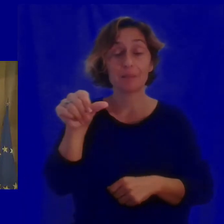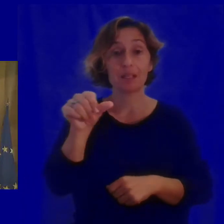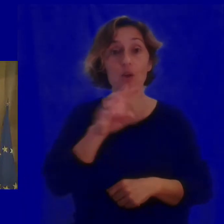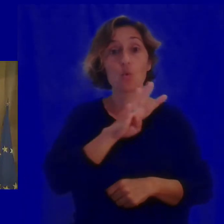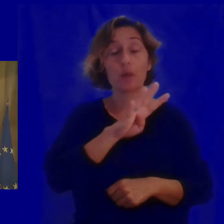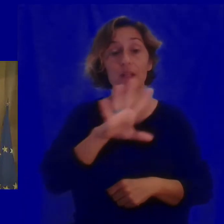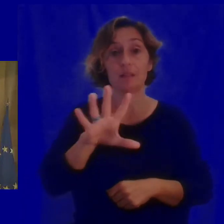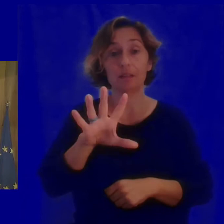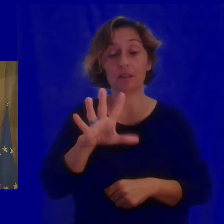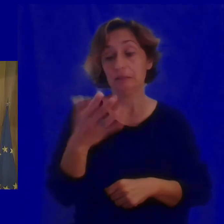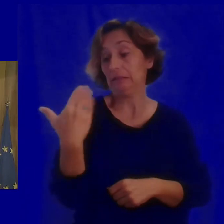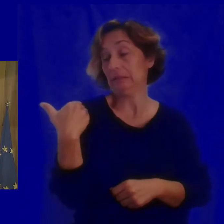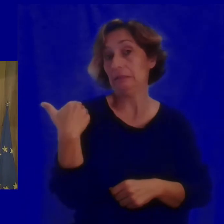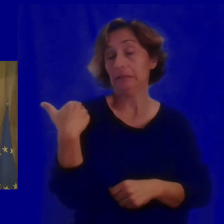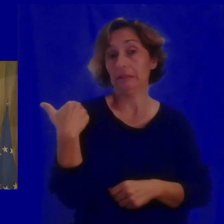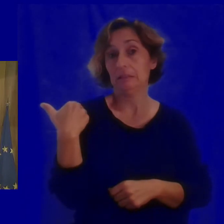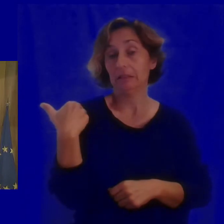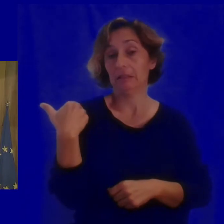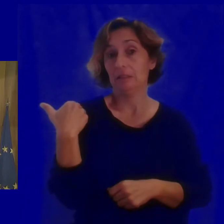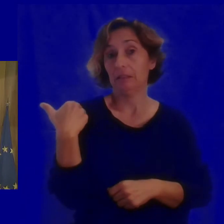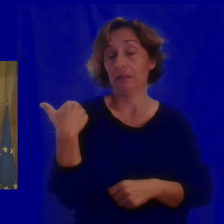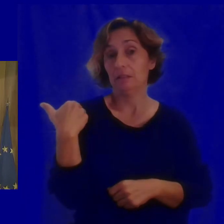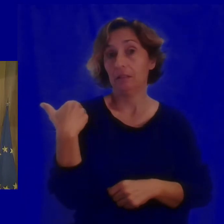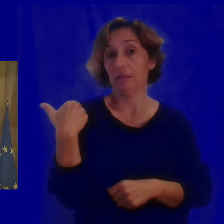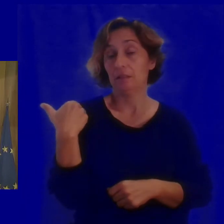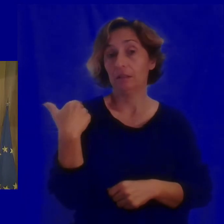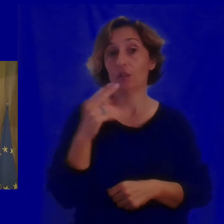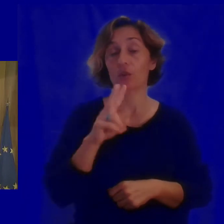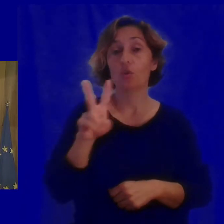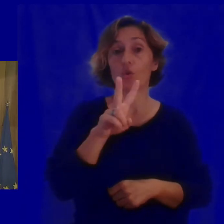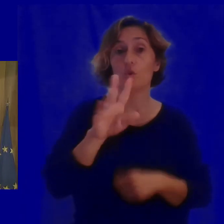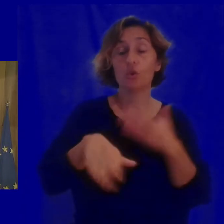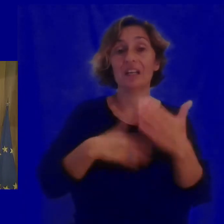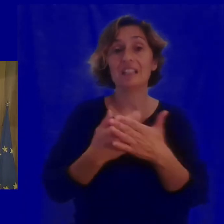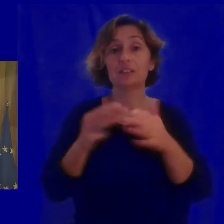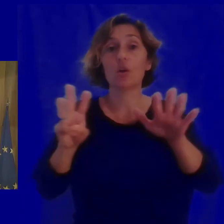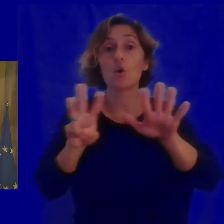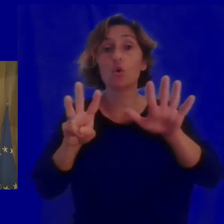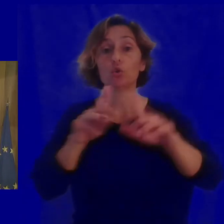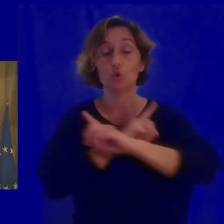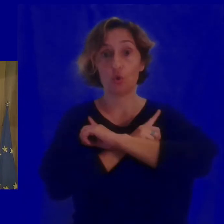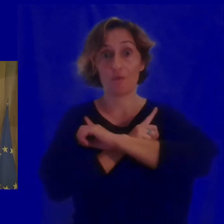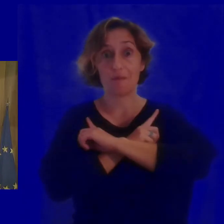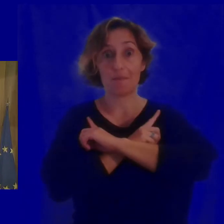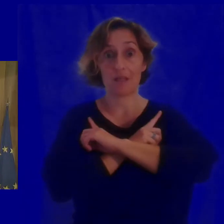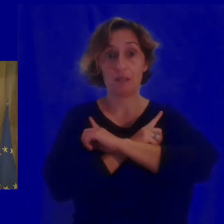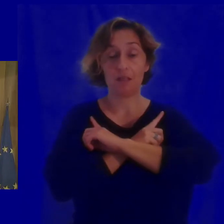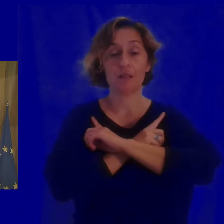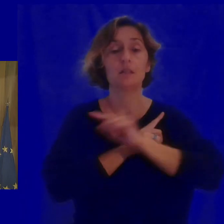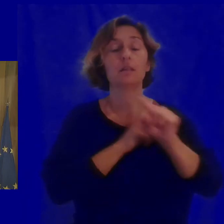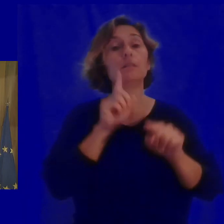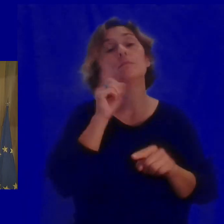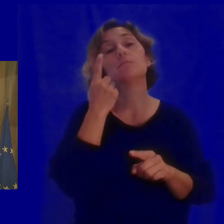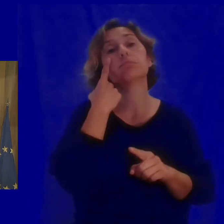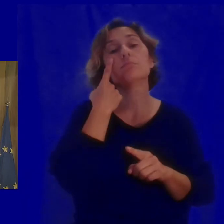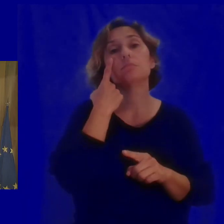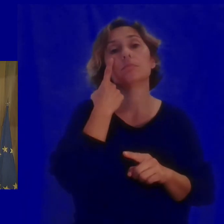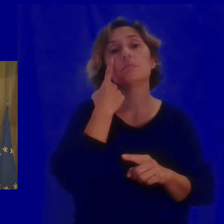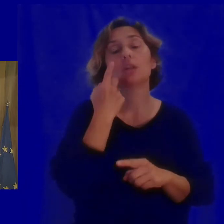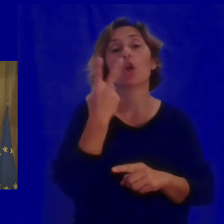semana pasada, desde el día 2 hasta el día 8 de noviembre, se han diagnosticado